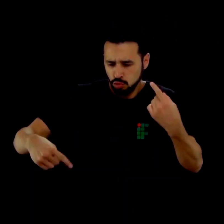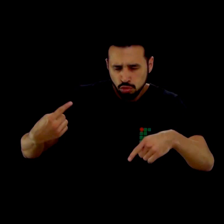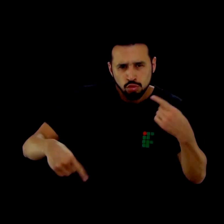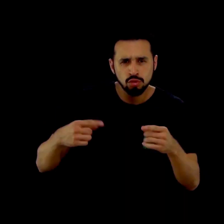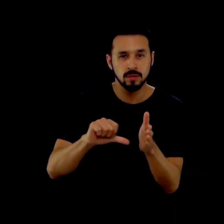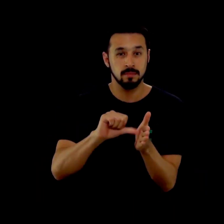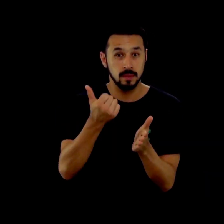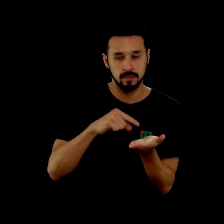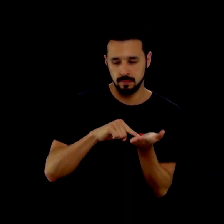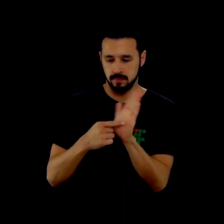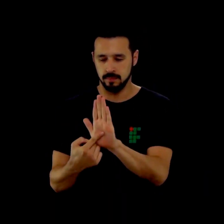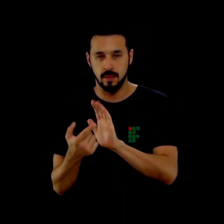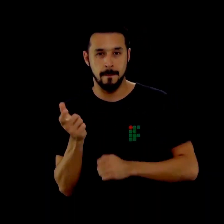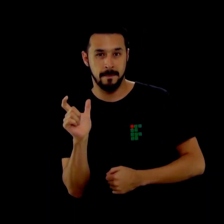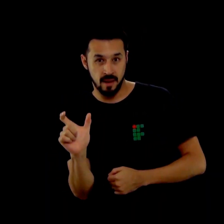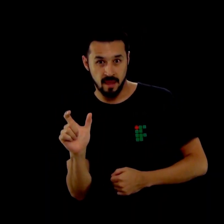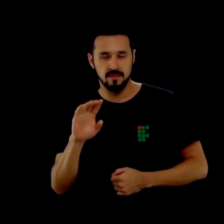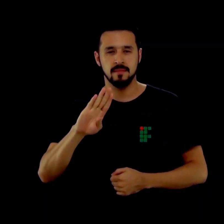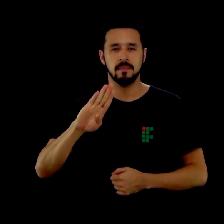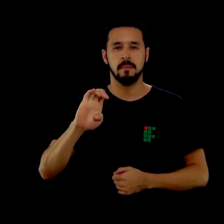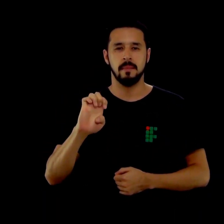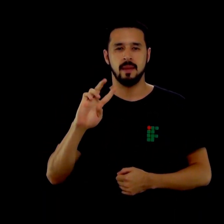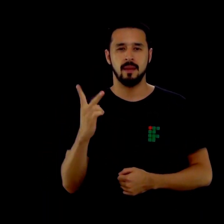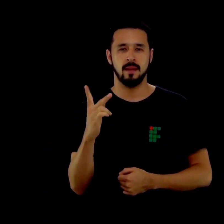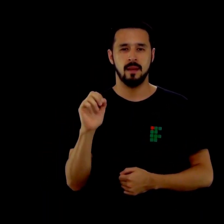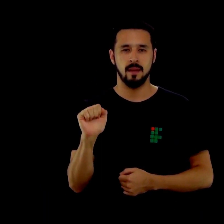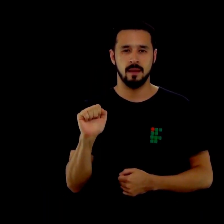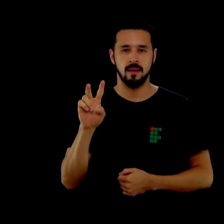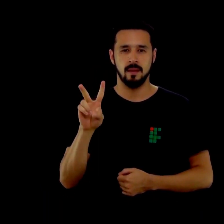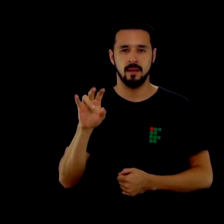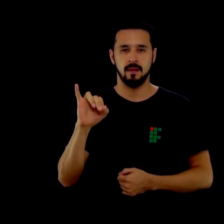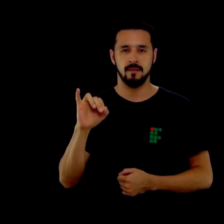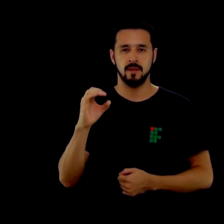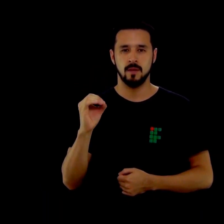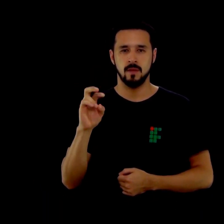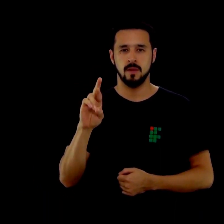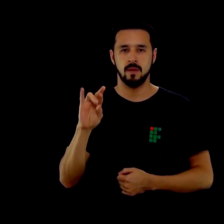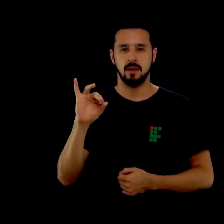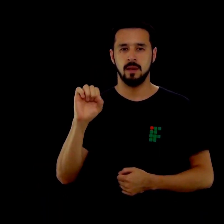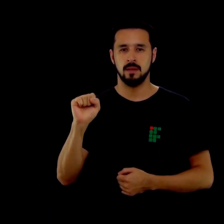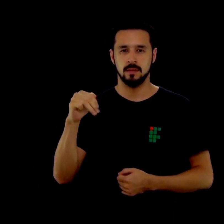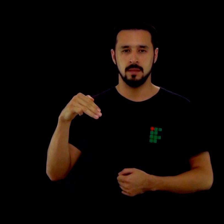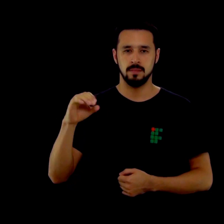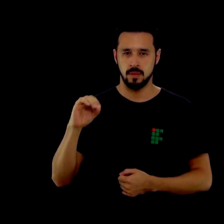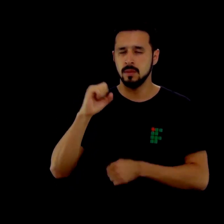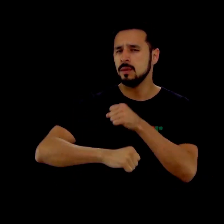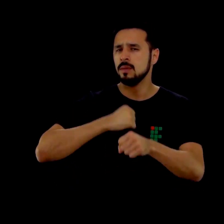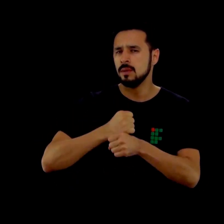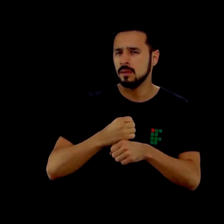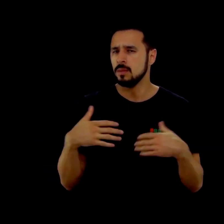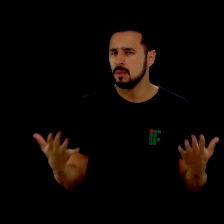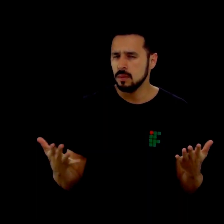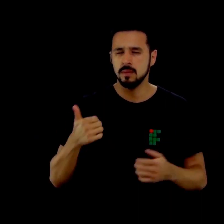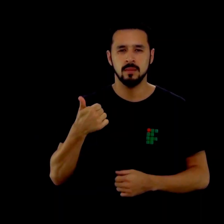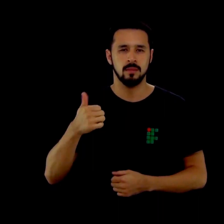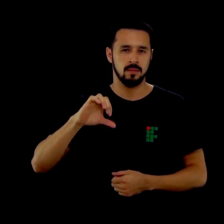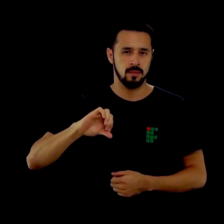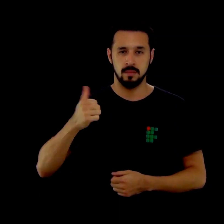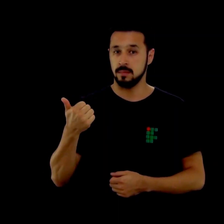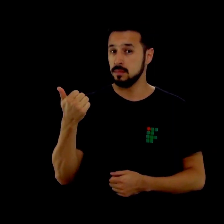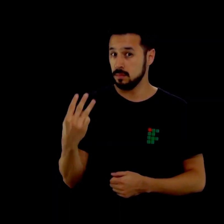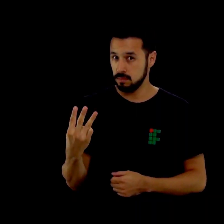O termo behaviorismo foi utilizado inicialmente em 1913, em um